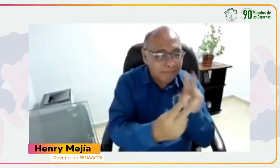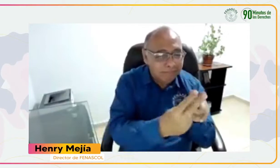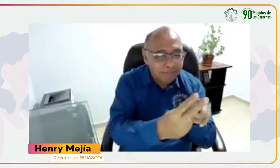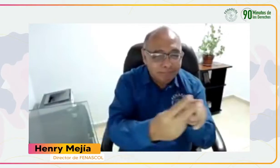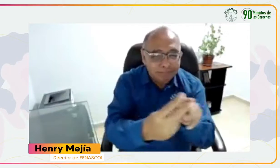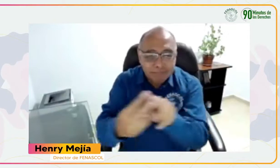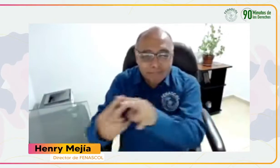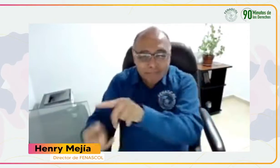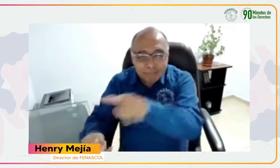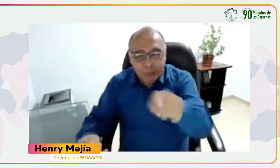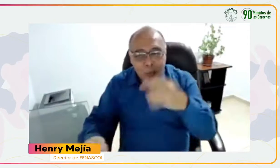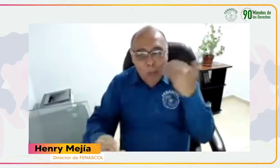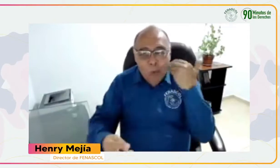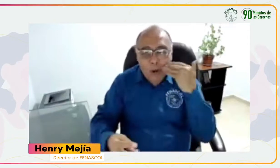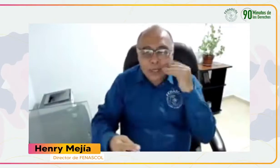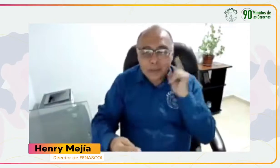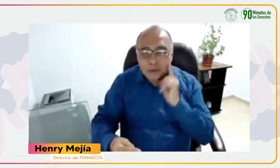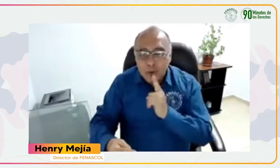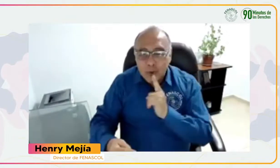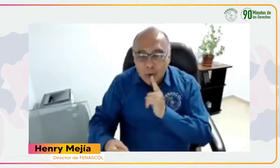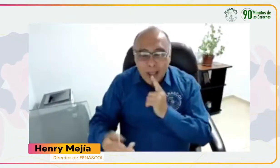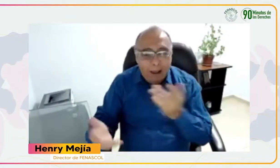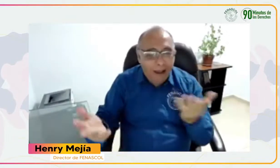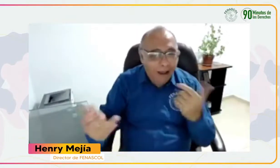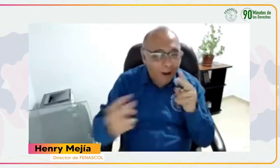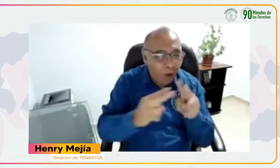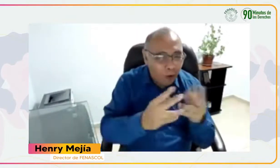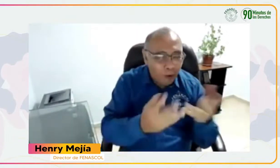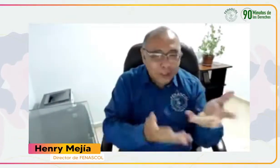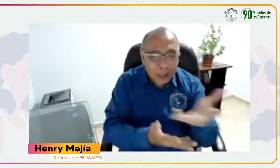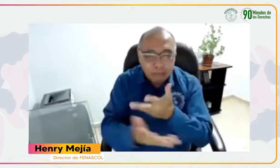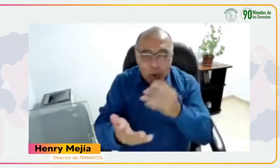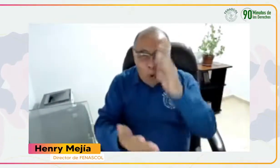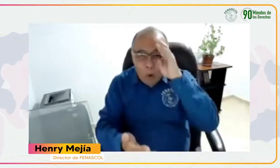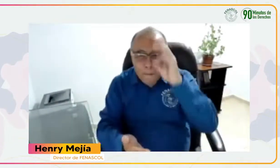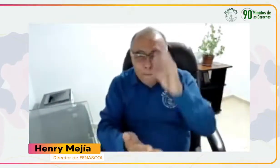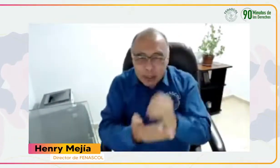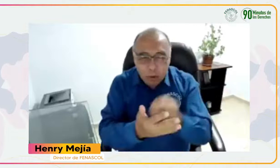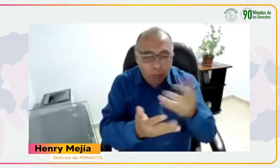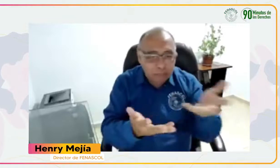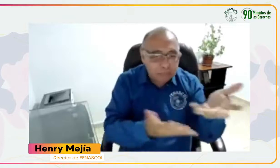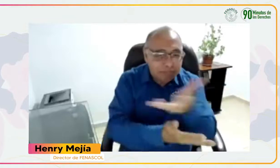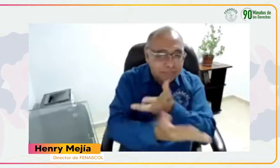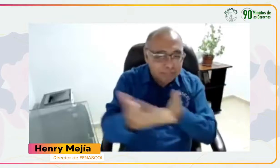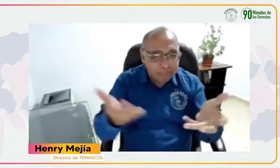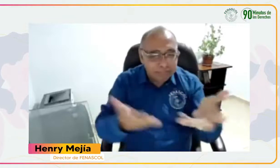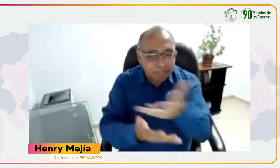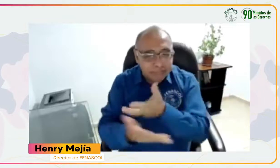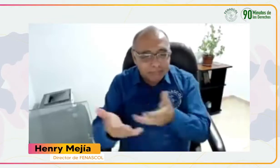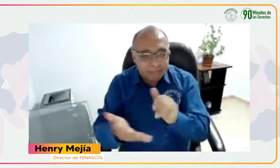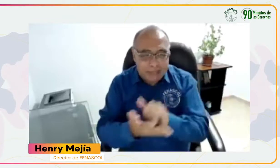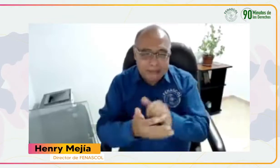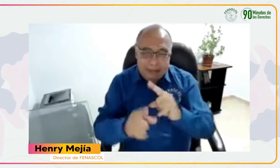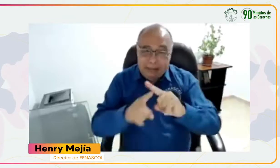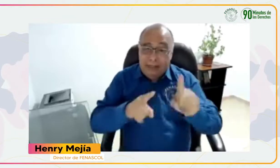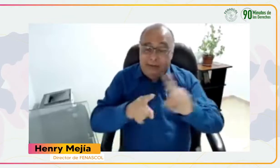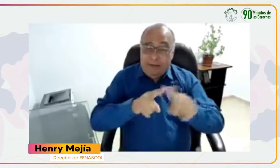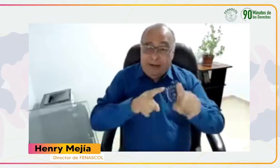hablemos sobre esto y conozcamos también esas mujeres sordas que están en esos espacios, conocer sus opiniones en